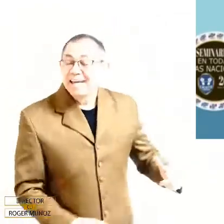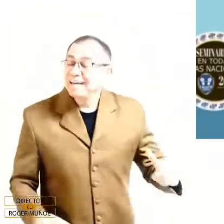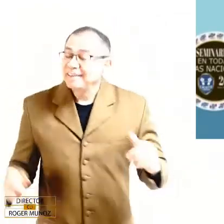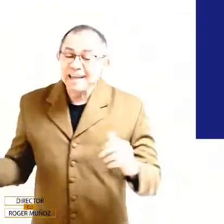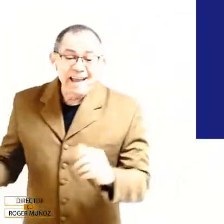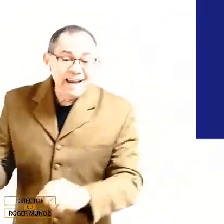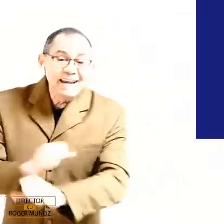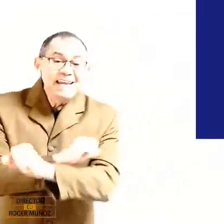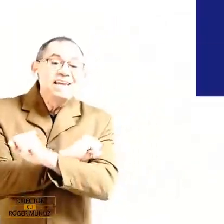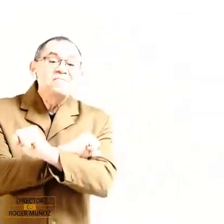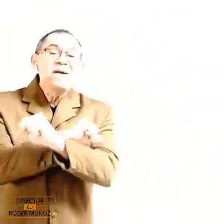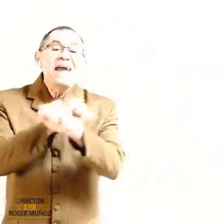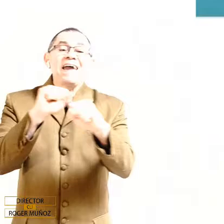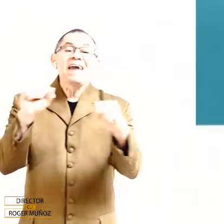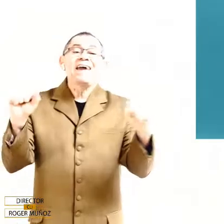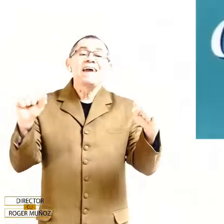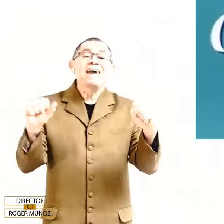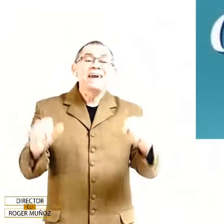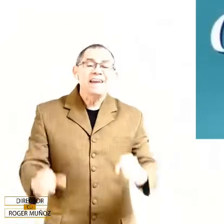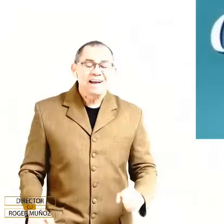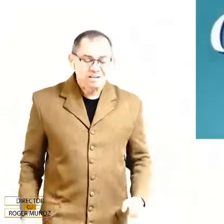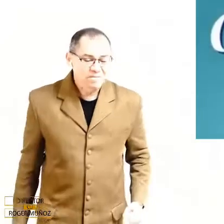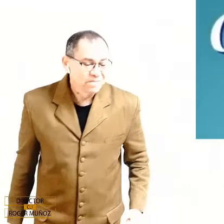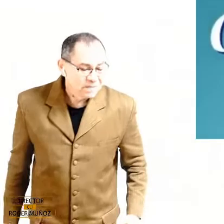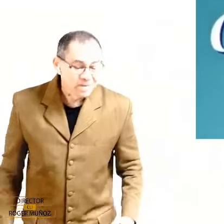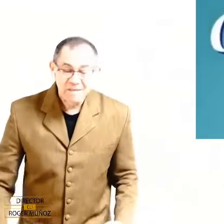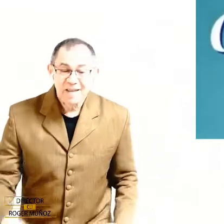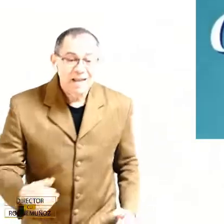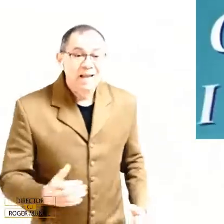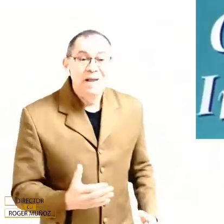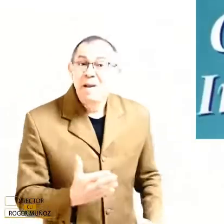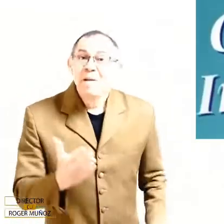y te libera.